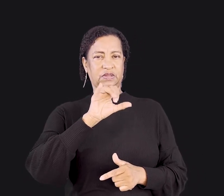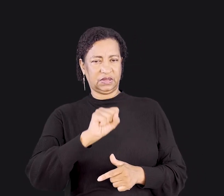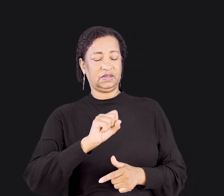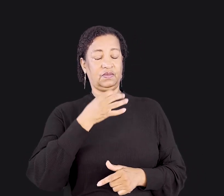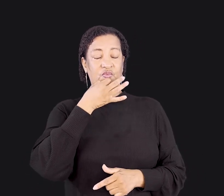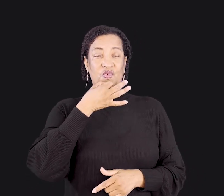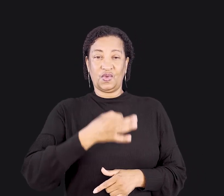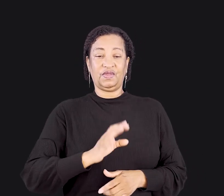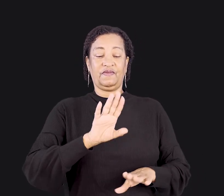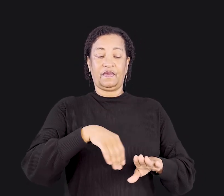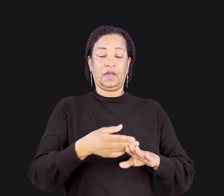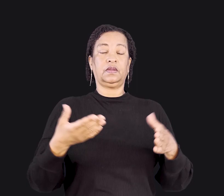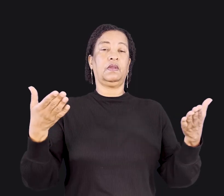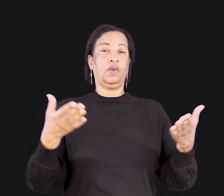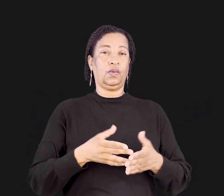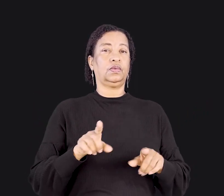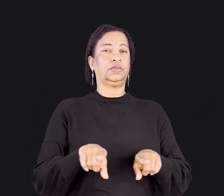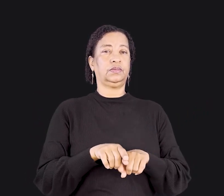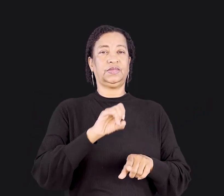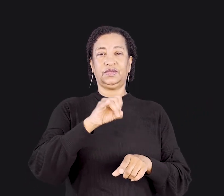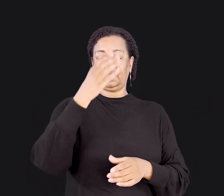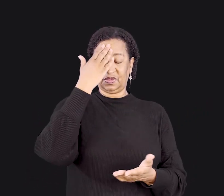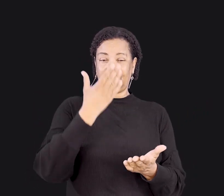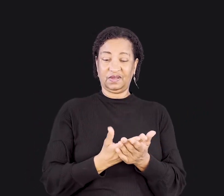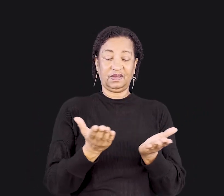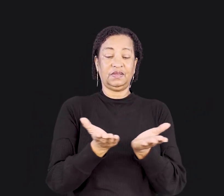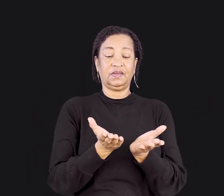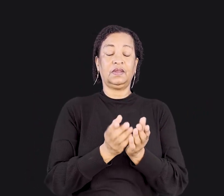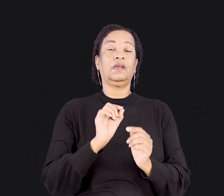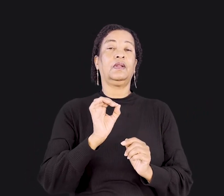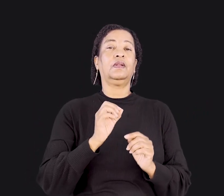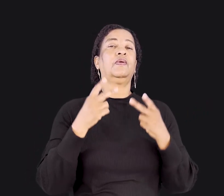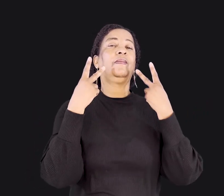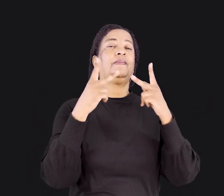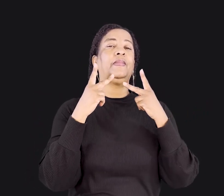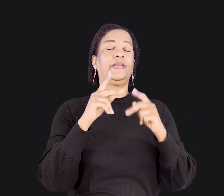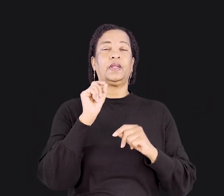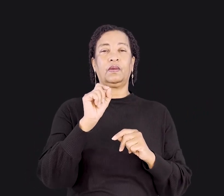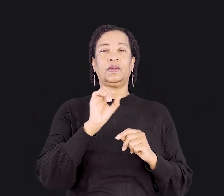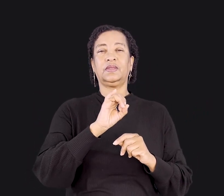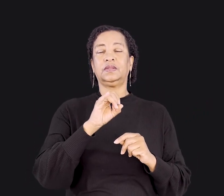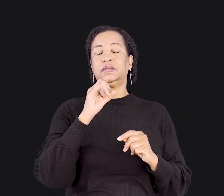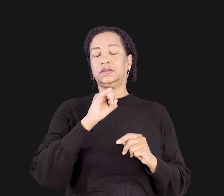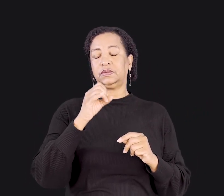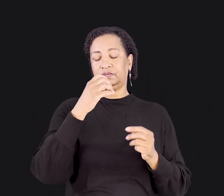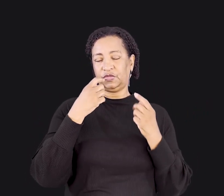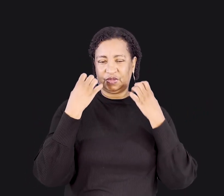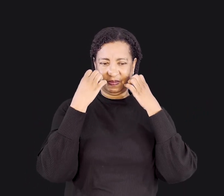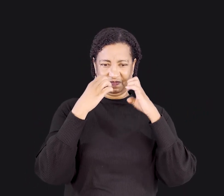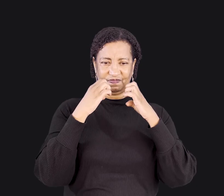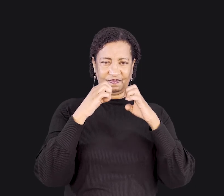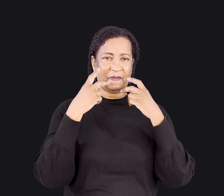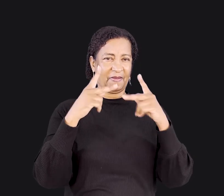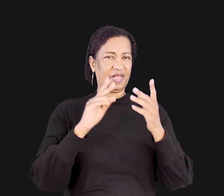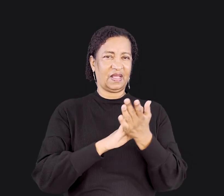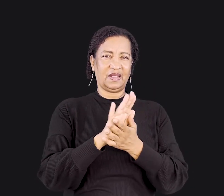hoje são. Se você não crê nas Escrituras, vai pregar sobre o quê? O que acontece se você não pregar o Evangelho nem as